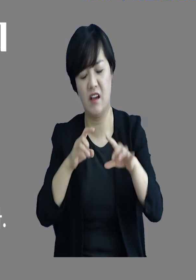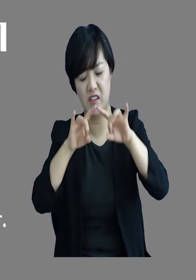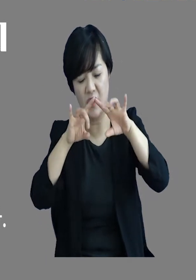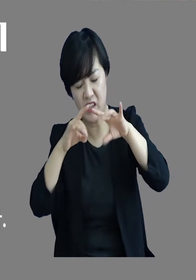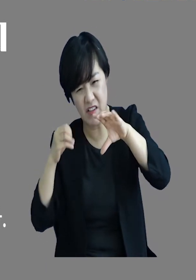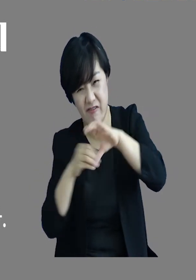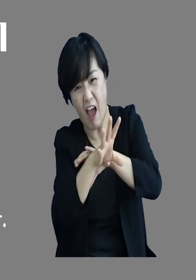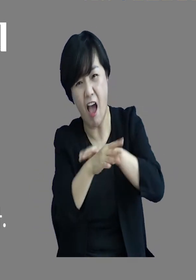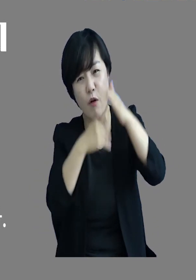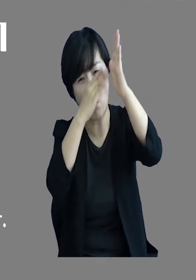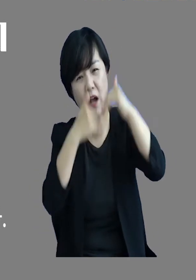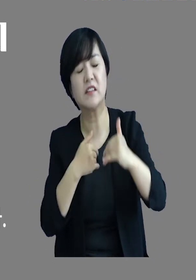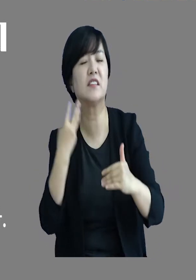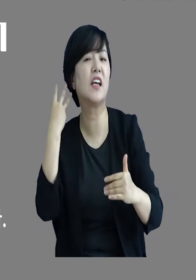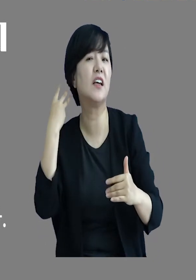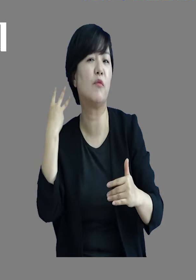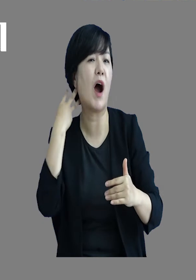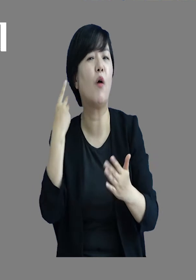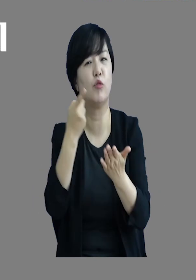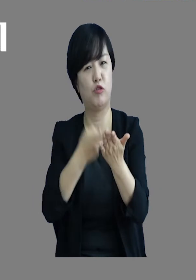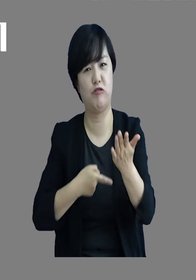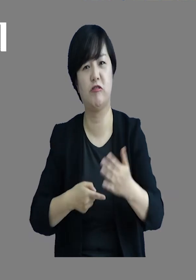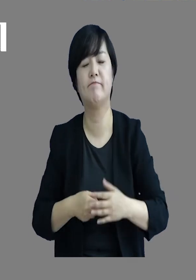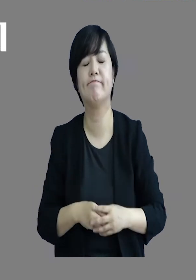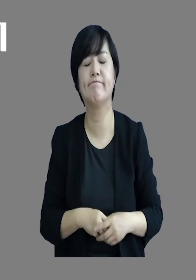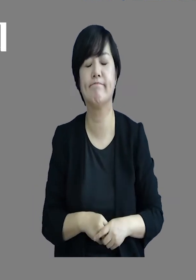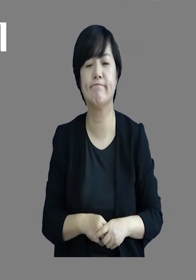이 과정, 이게 인공와우 수술이 되는 겁니다.